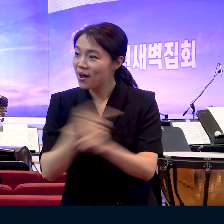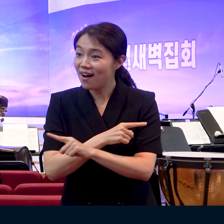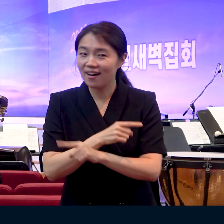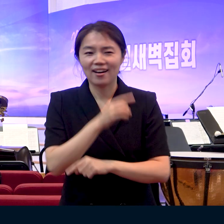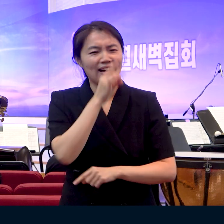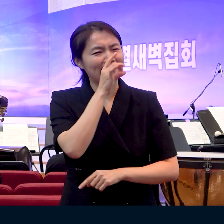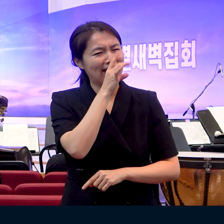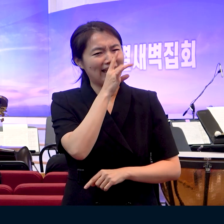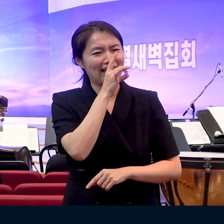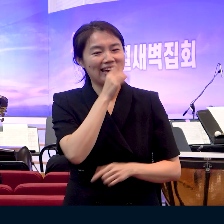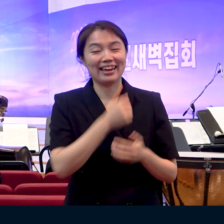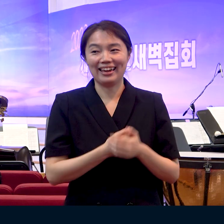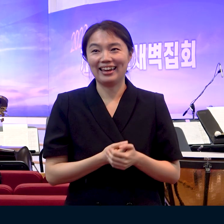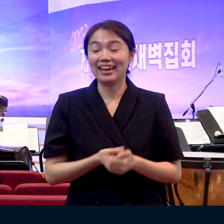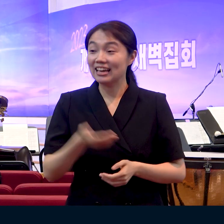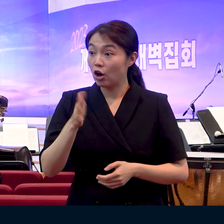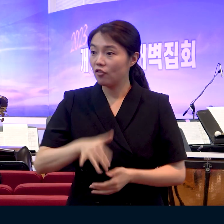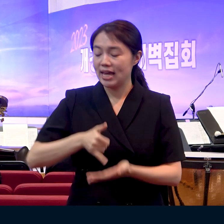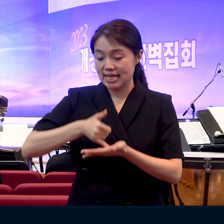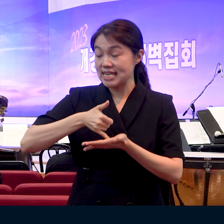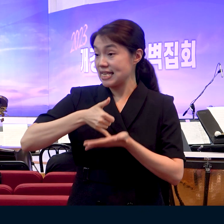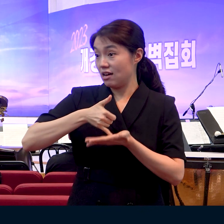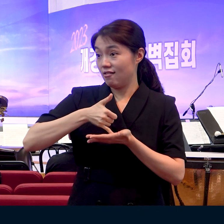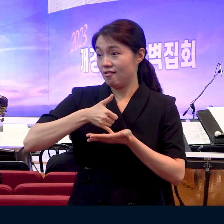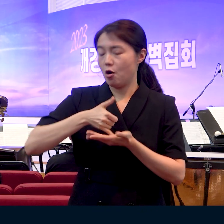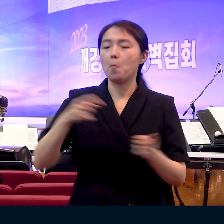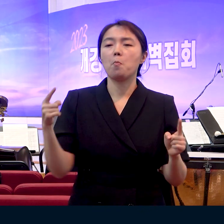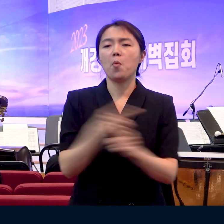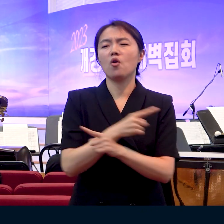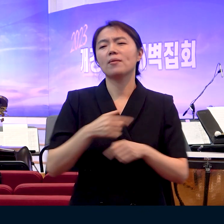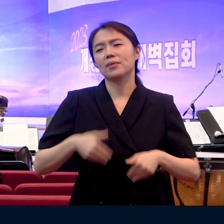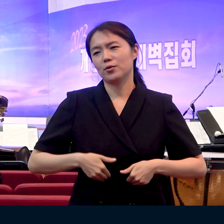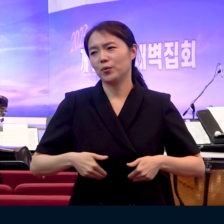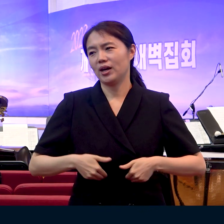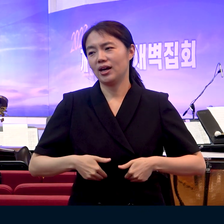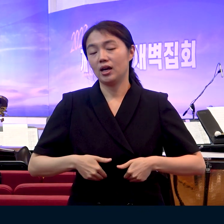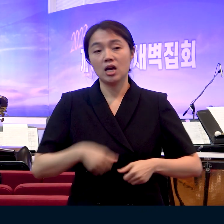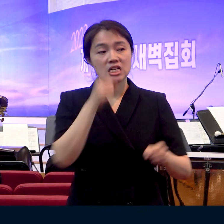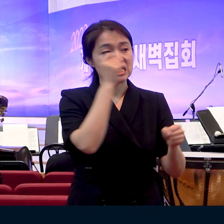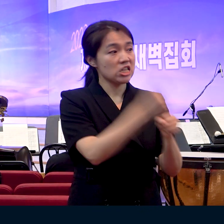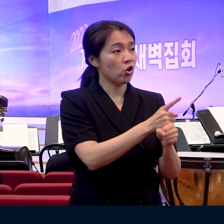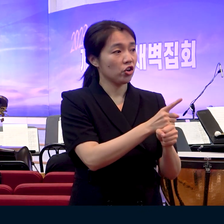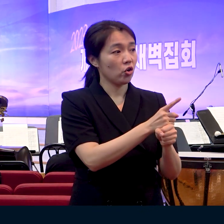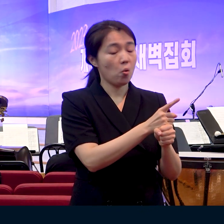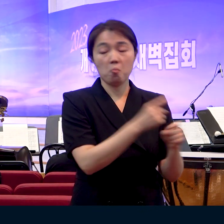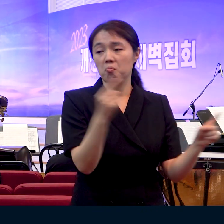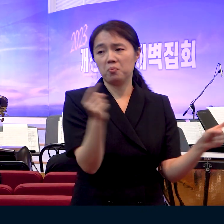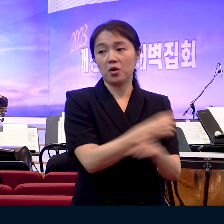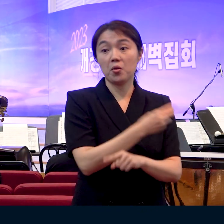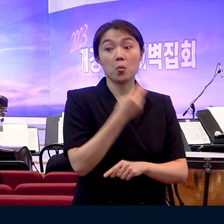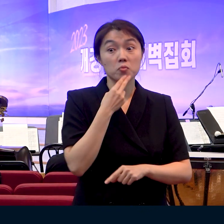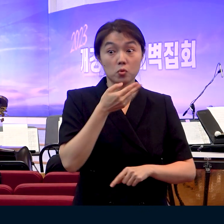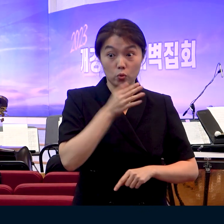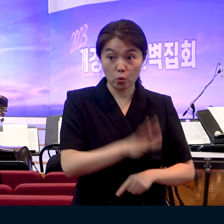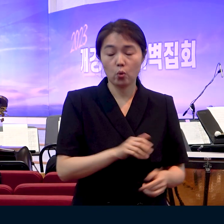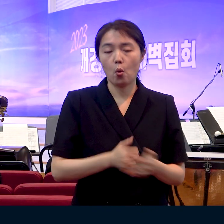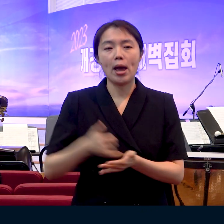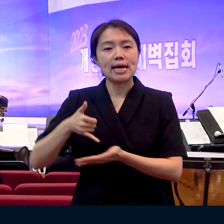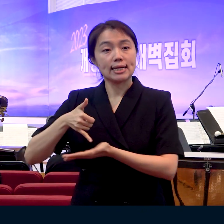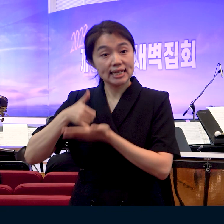그런데 인격은 변해야 합니다. 성격은 변하지 않지만 인격은 변해야 되는